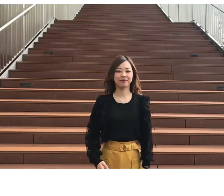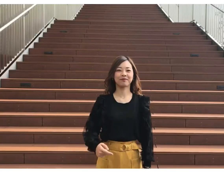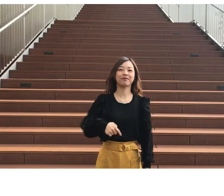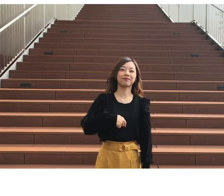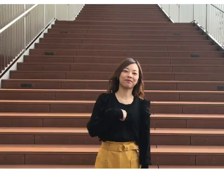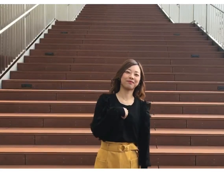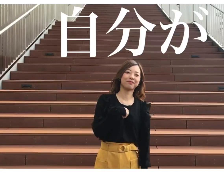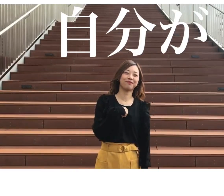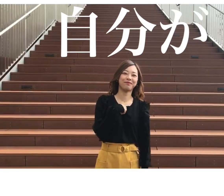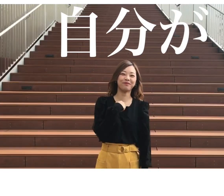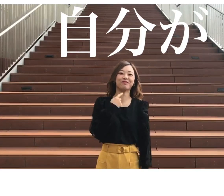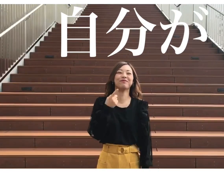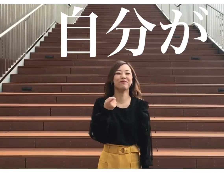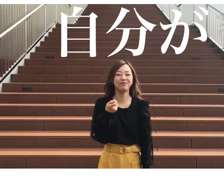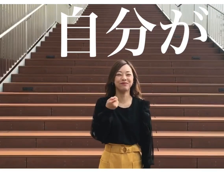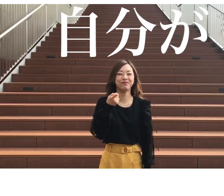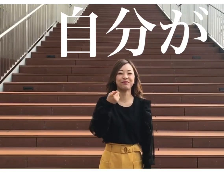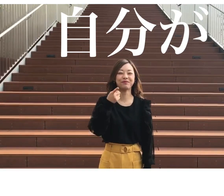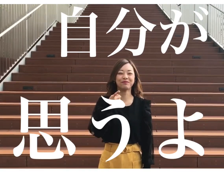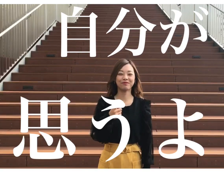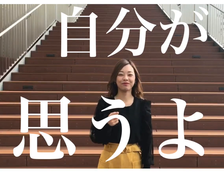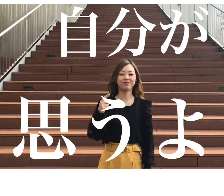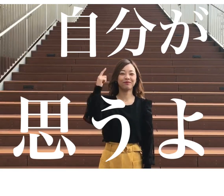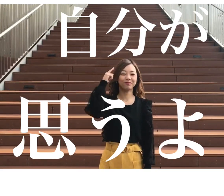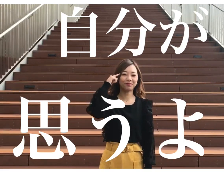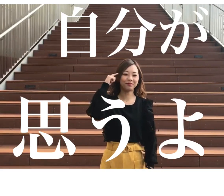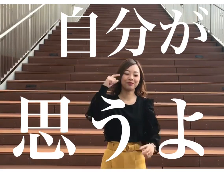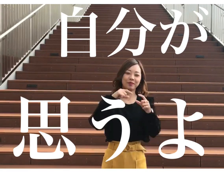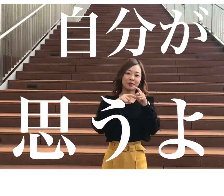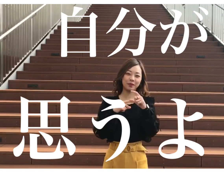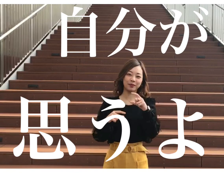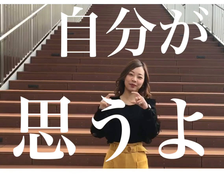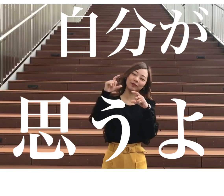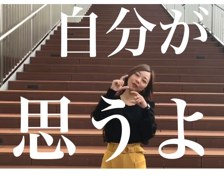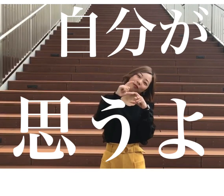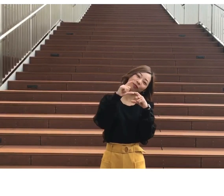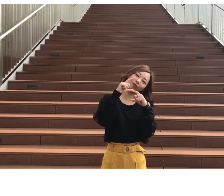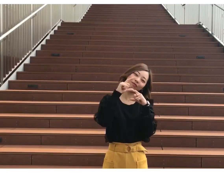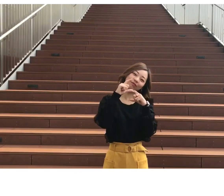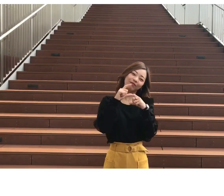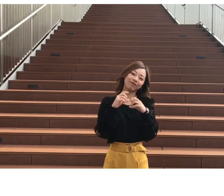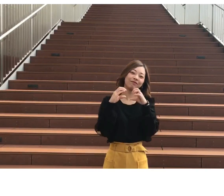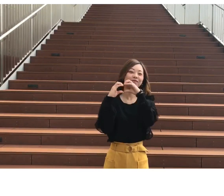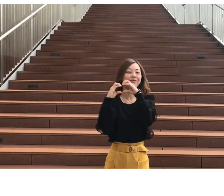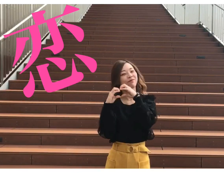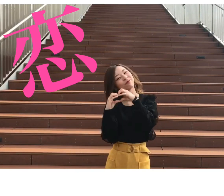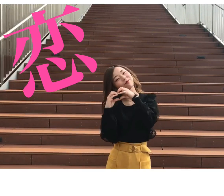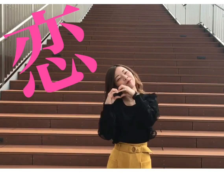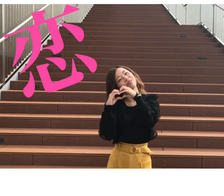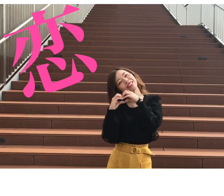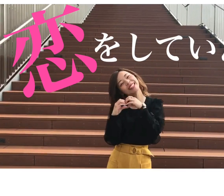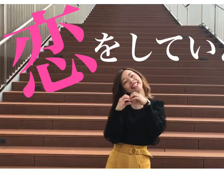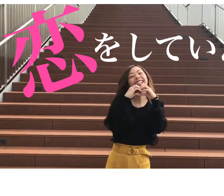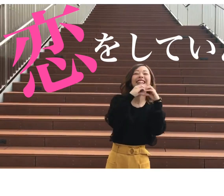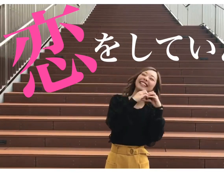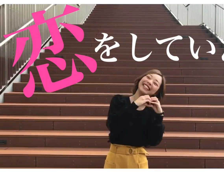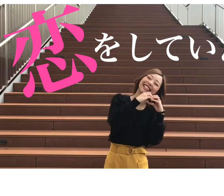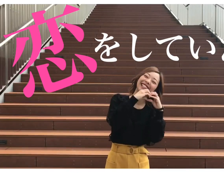光。自分が思うより恋をしてい